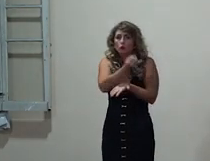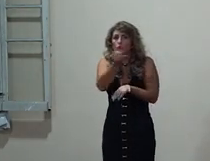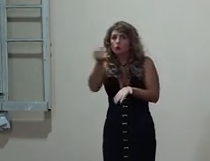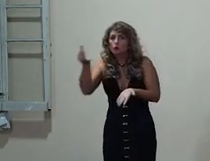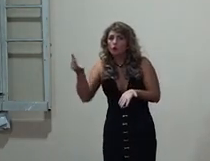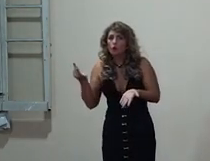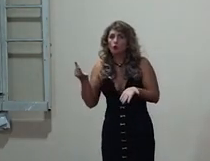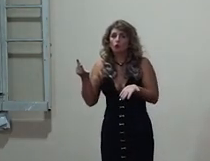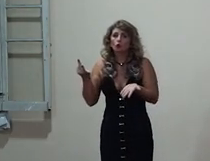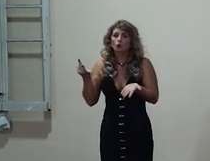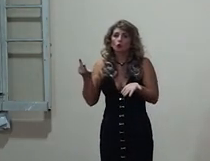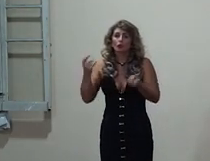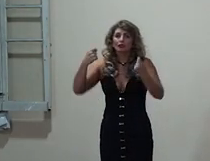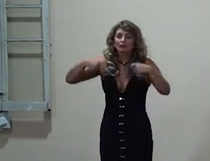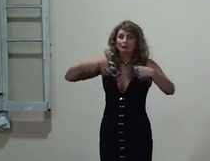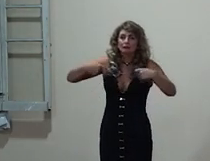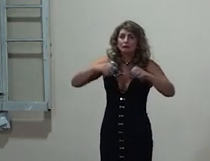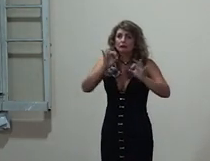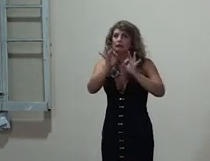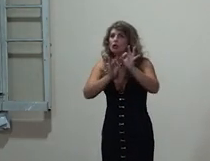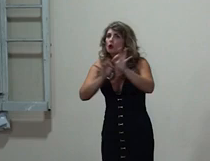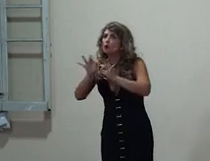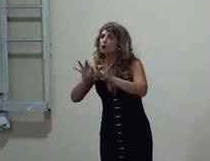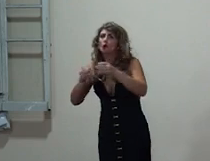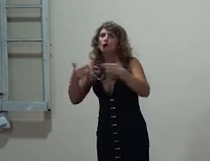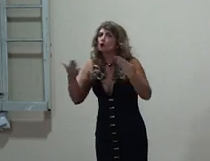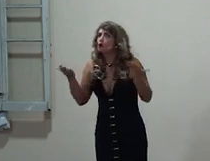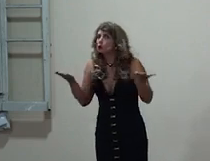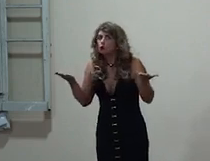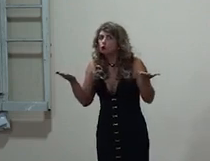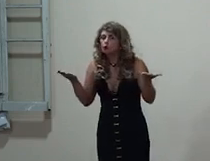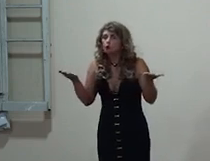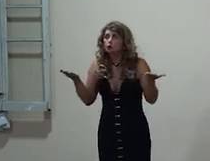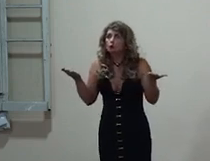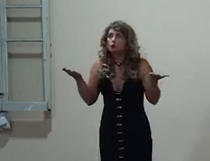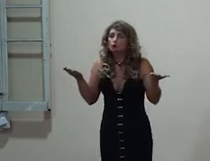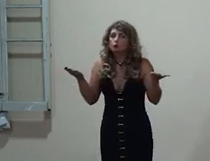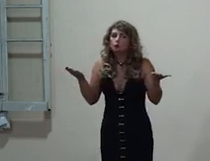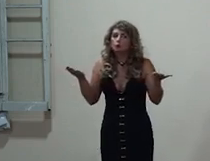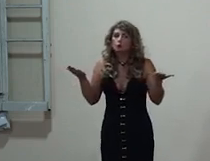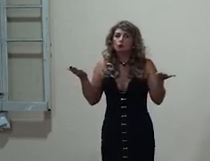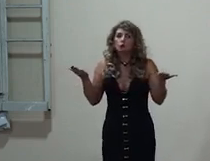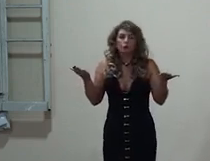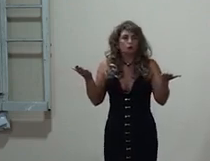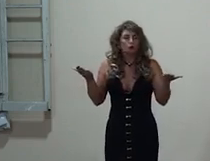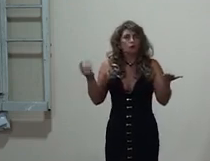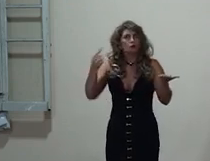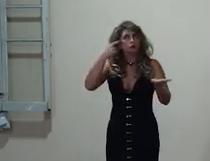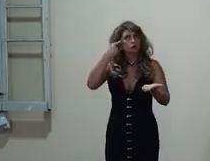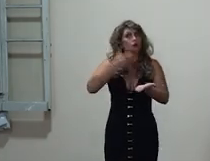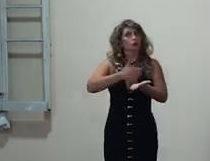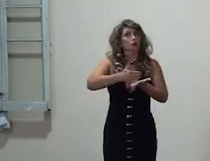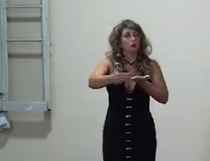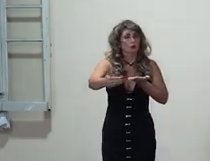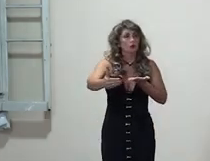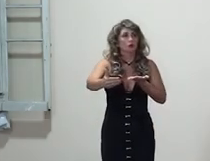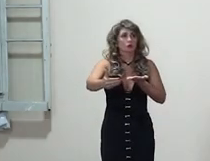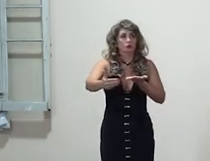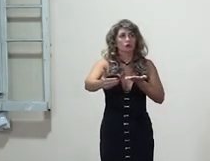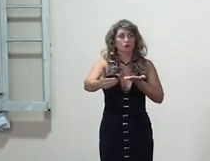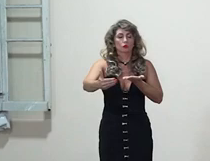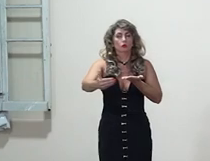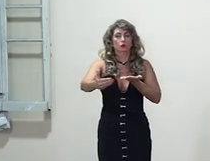o paciente que nós queremos tratar. Não é? Esse eu penso que seja